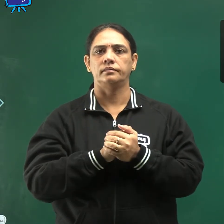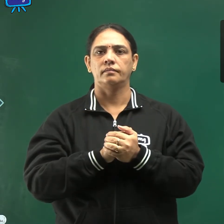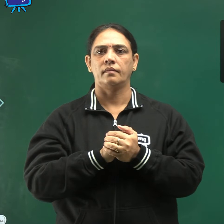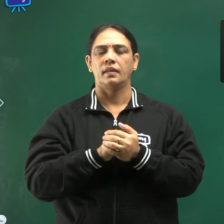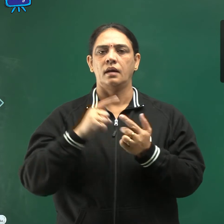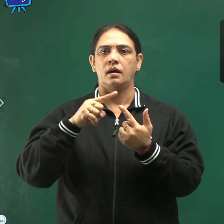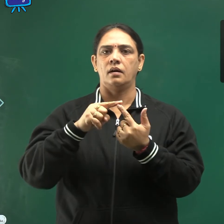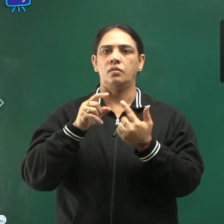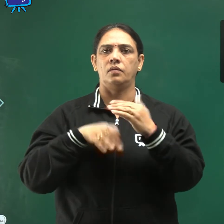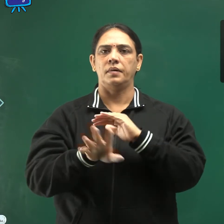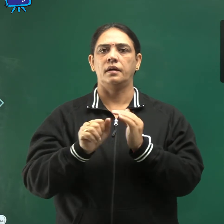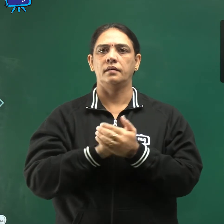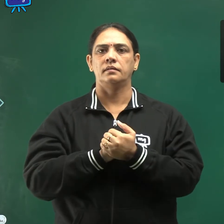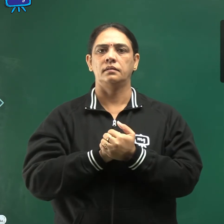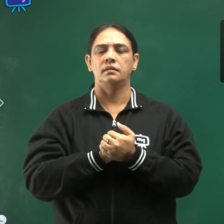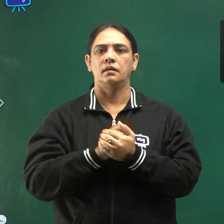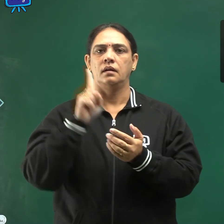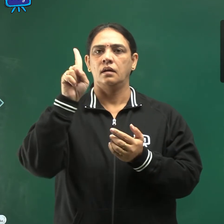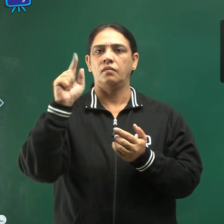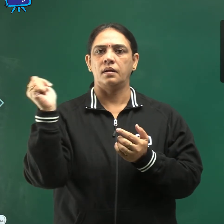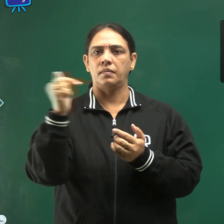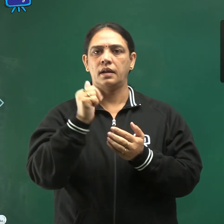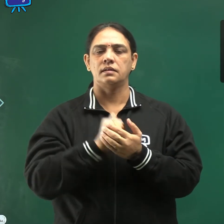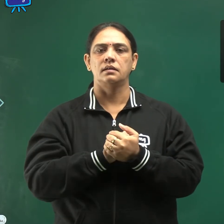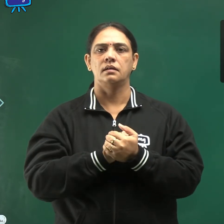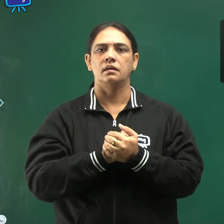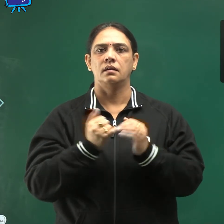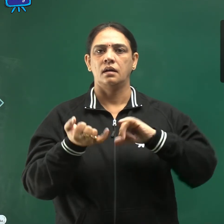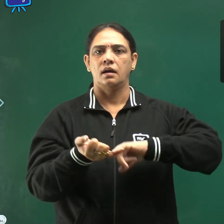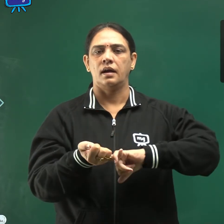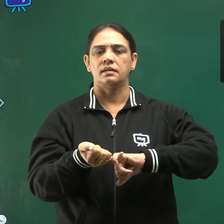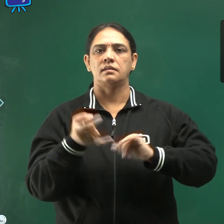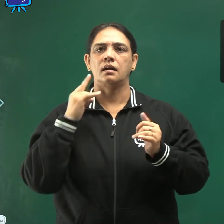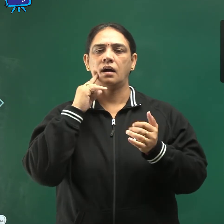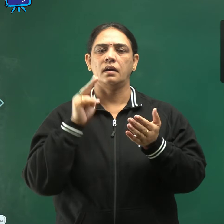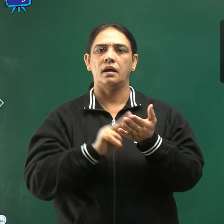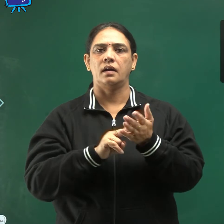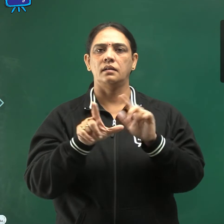अंडर रूट में 1 माइनस साइन थीटा